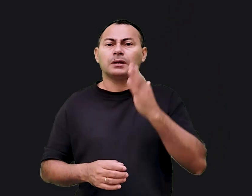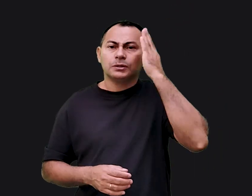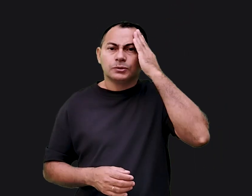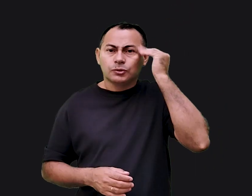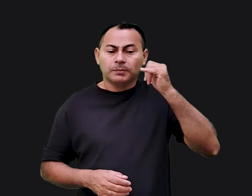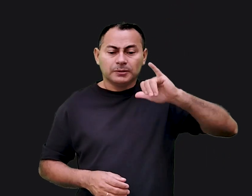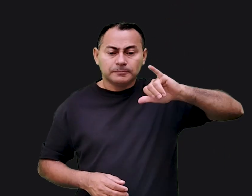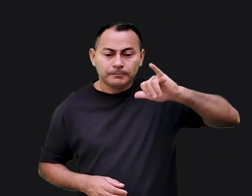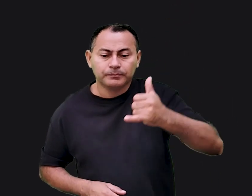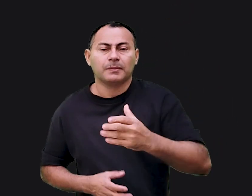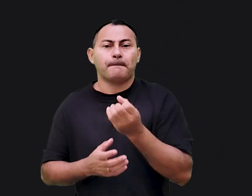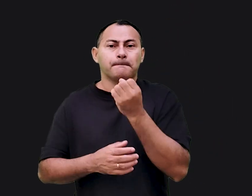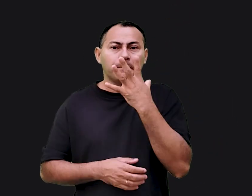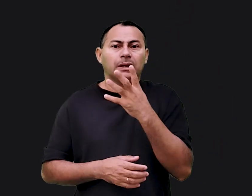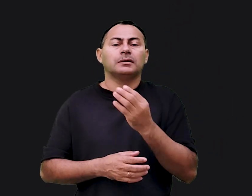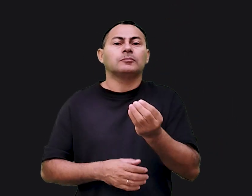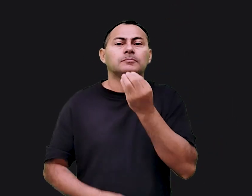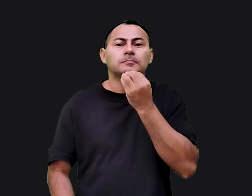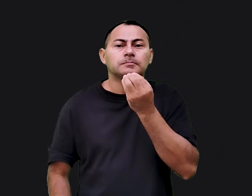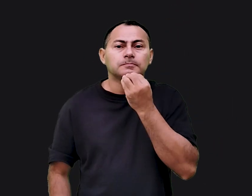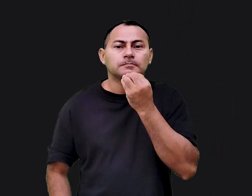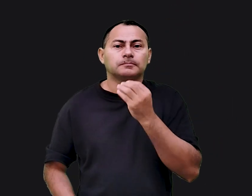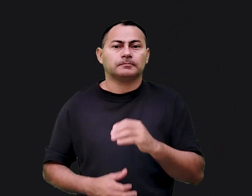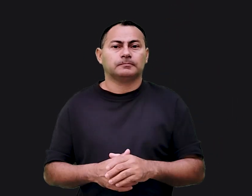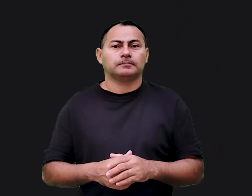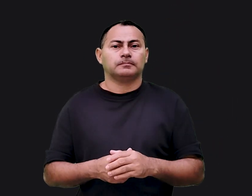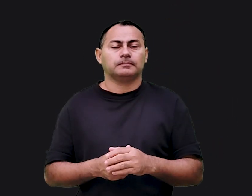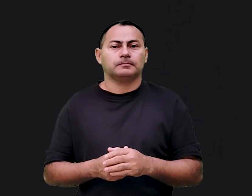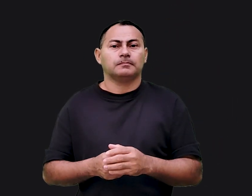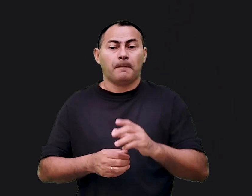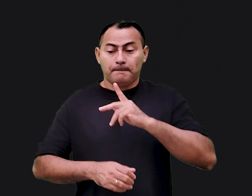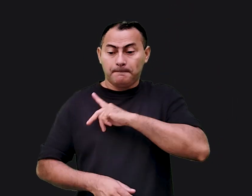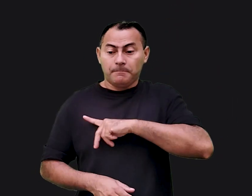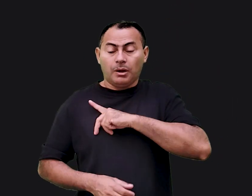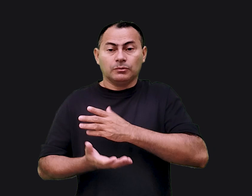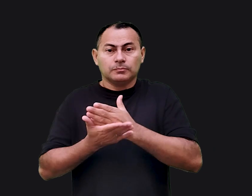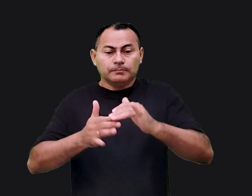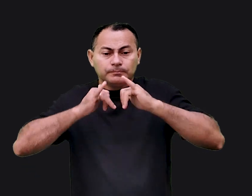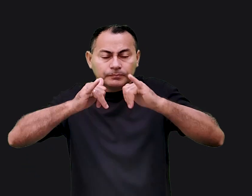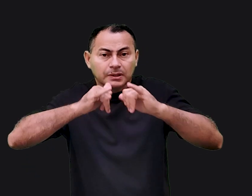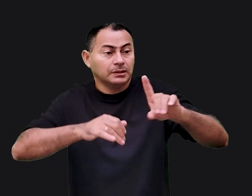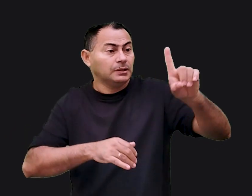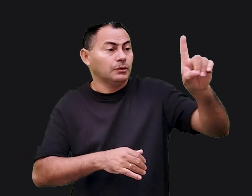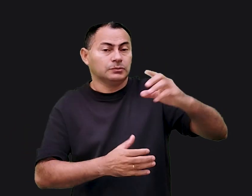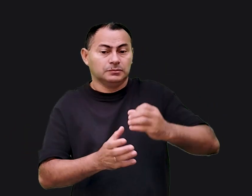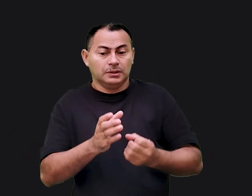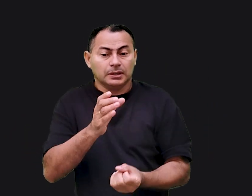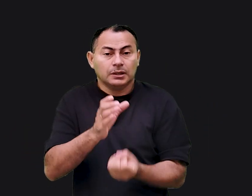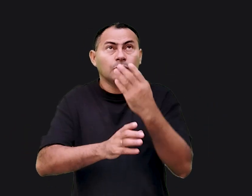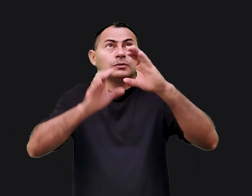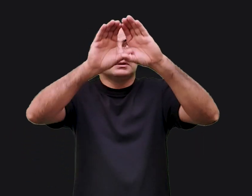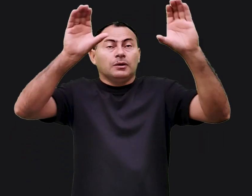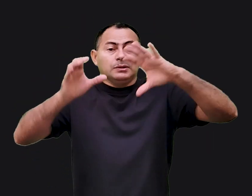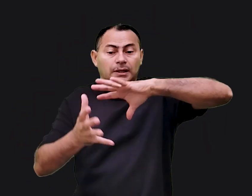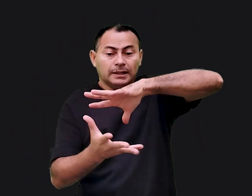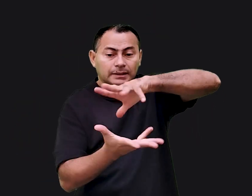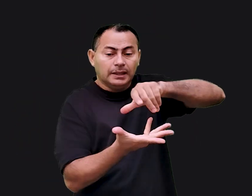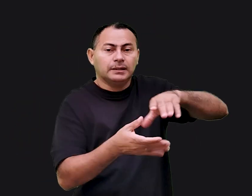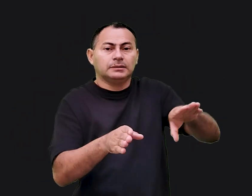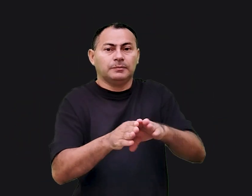aproveitar muito bem esta oportunidade Paulo começou a pregar dizendo que o Deus que criou os céus e a terra e que também nos